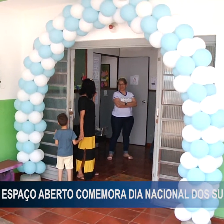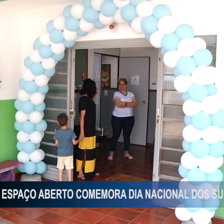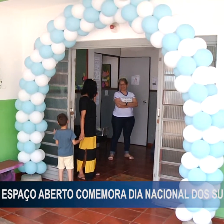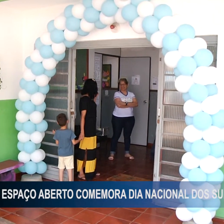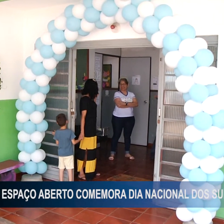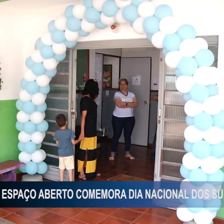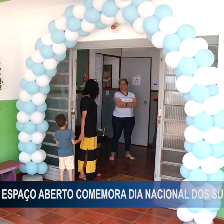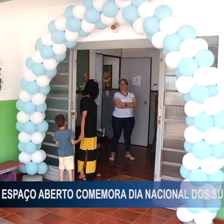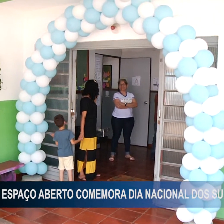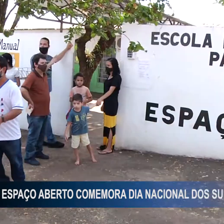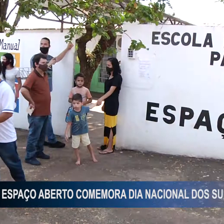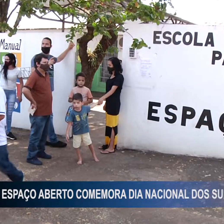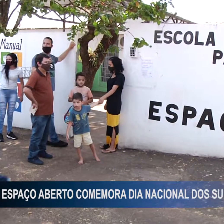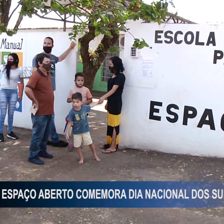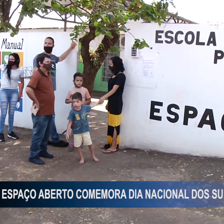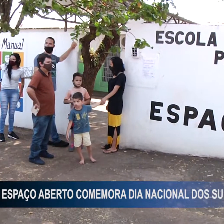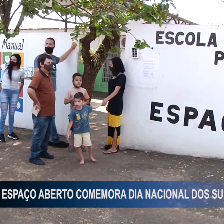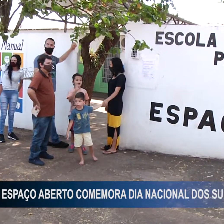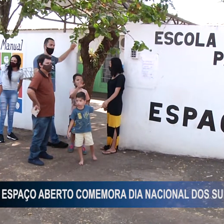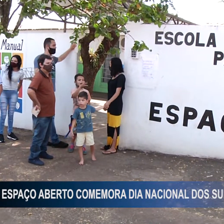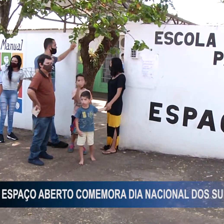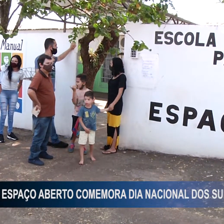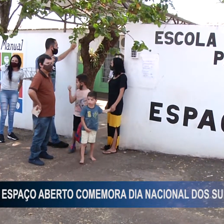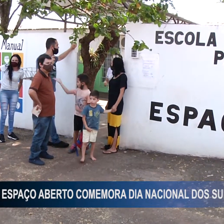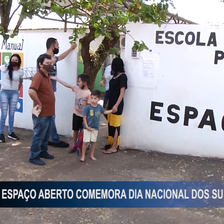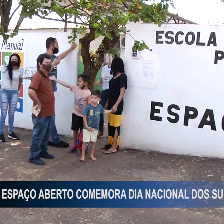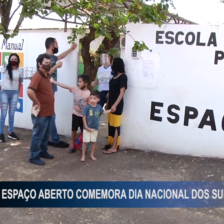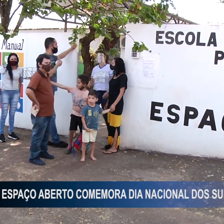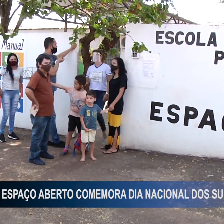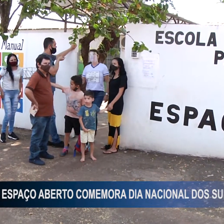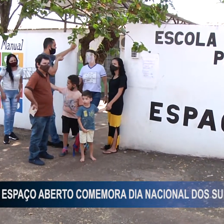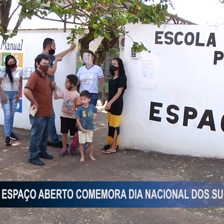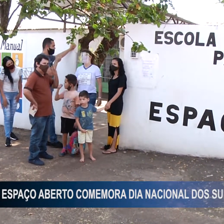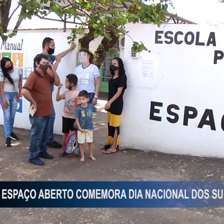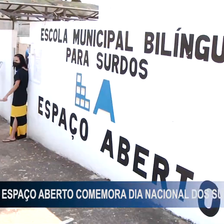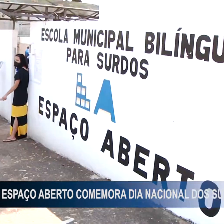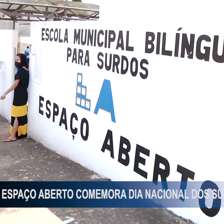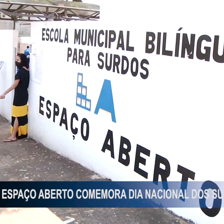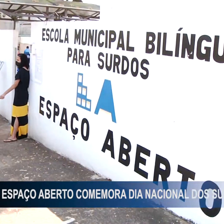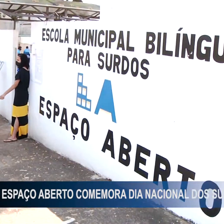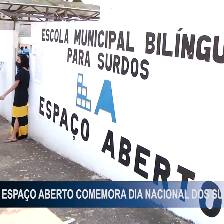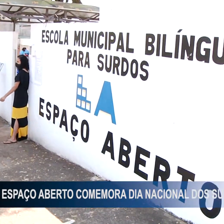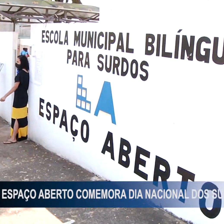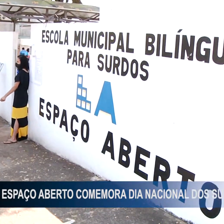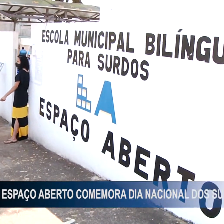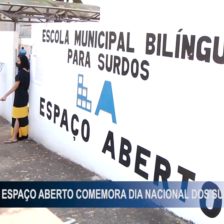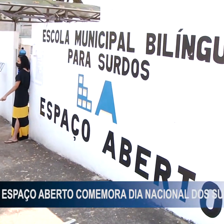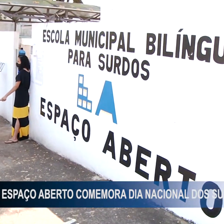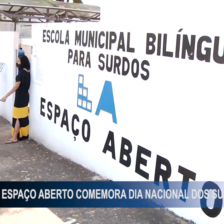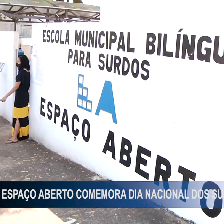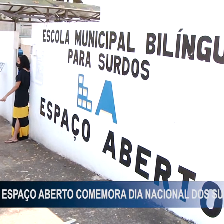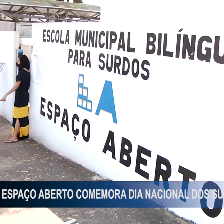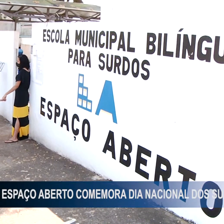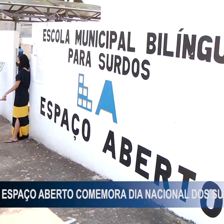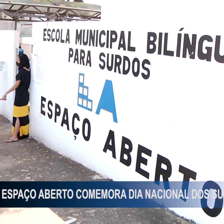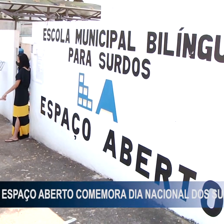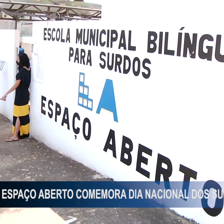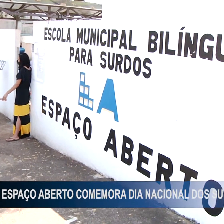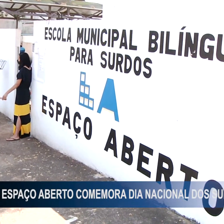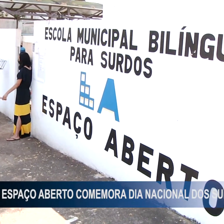data em que foi criada a primeira escola de surdos do Brasil, em 26 de setembro de 1857, no Rio de